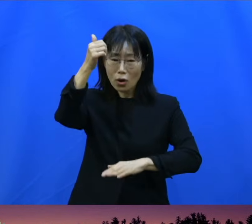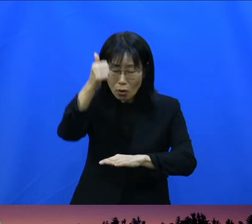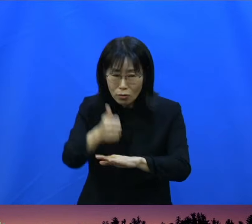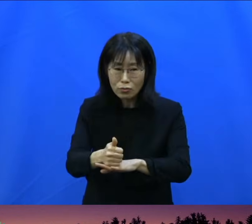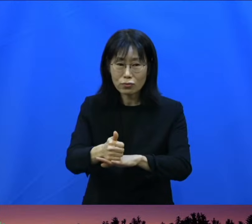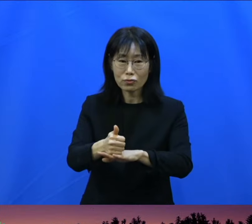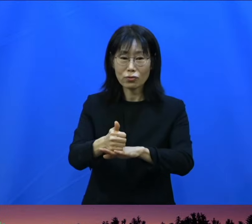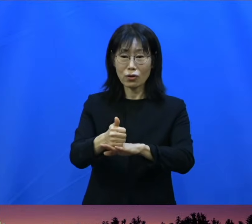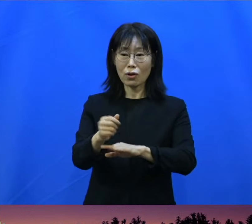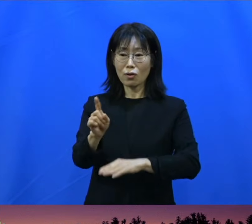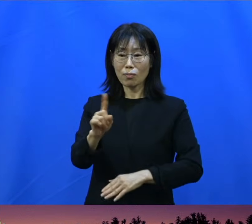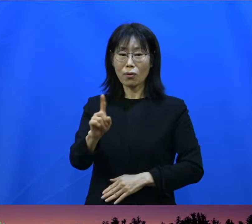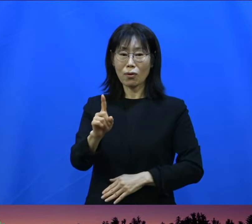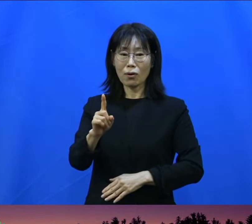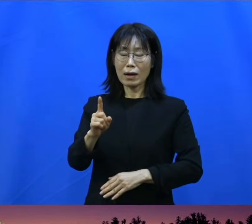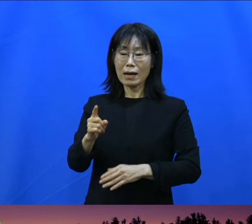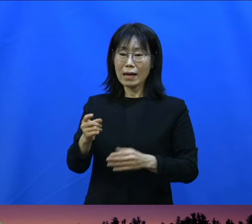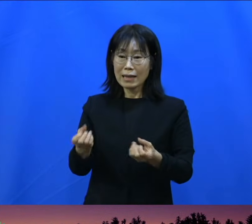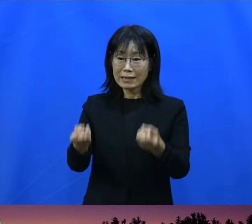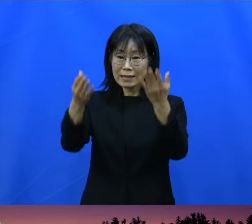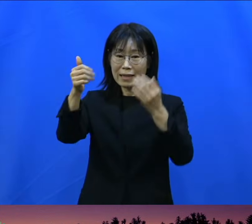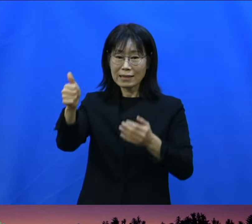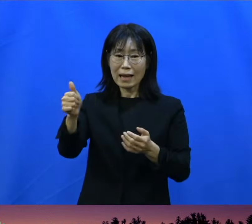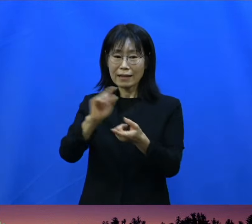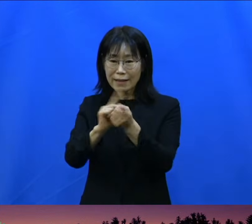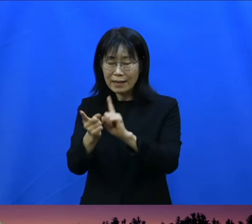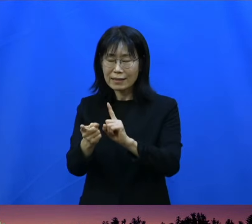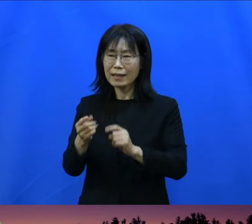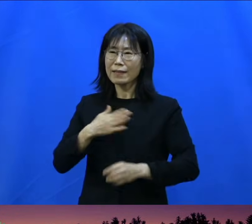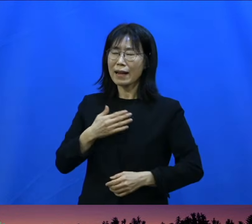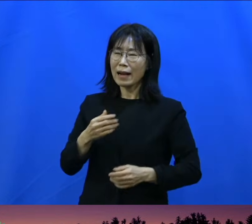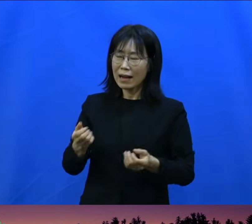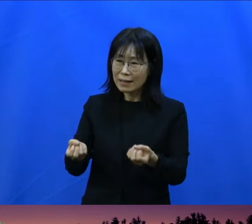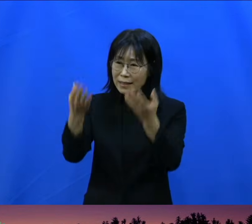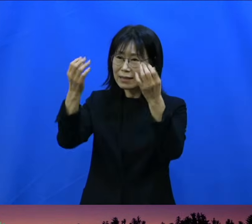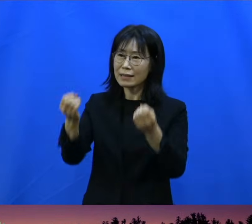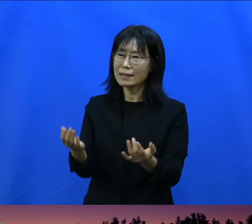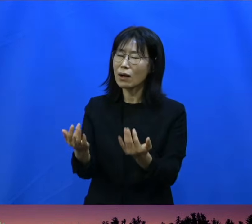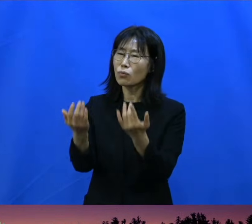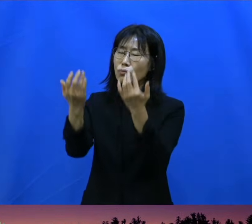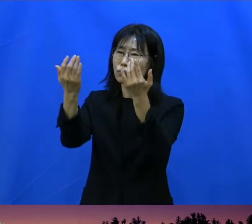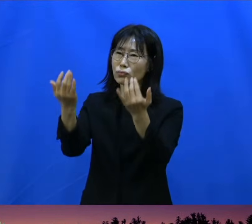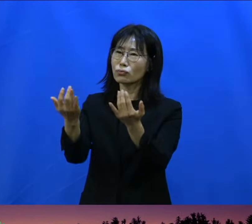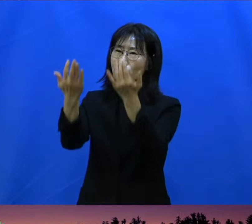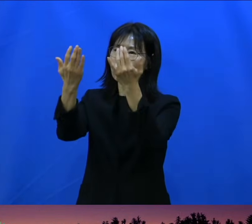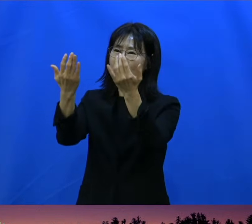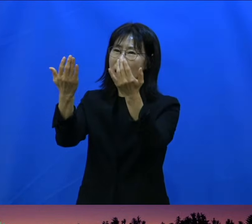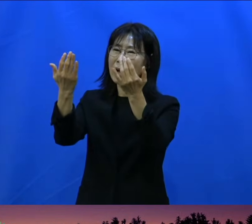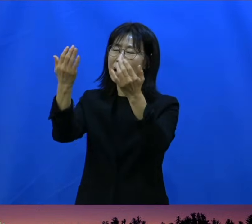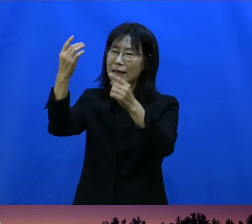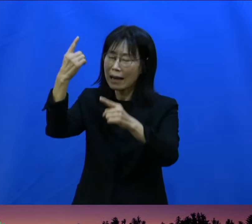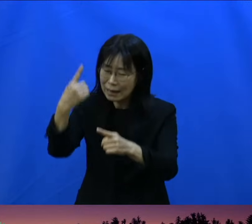여러분, 안타깝게도 성공한 사람들이 가장 많이 겪는 불상사가 뭔지 아세요? 추락사예요.